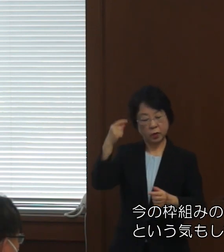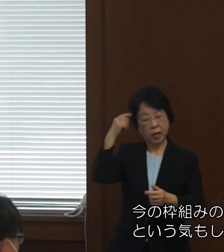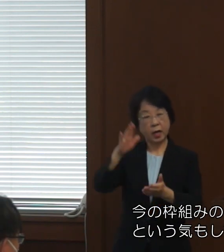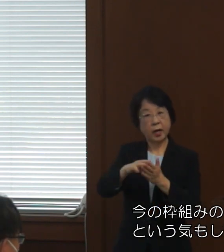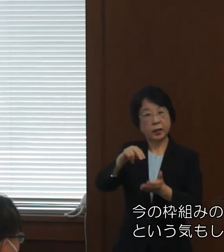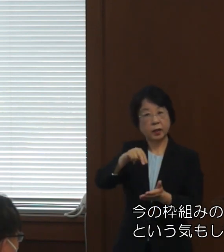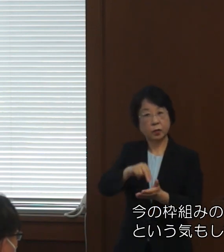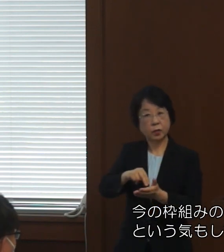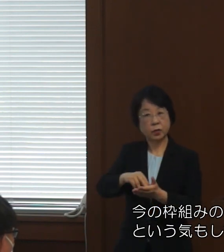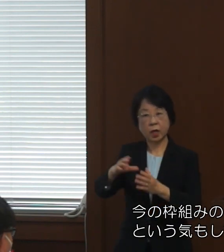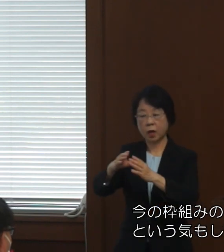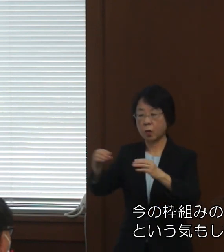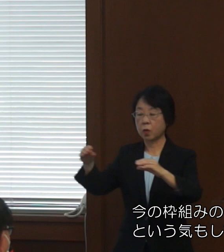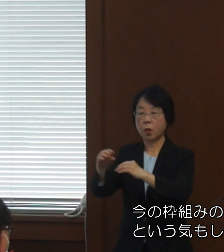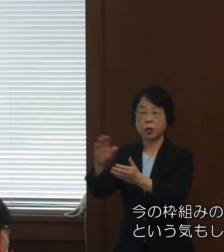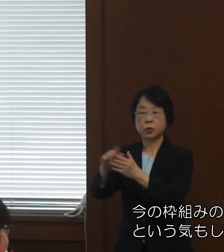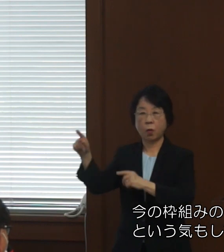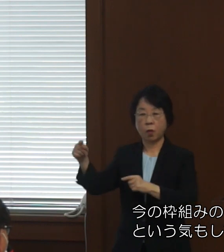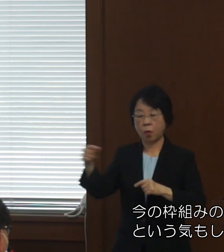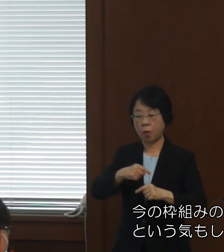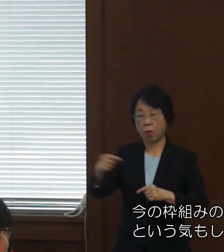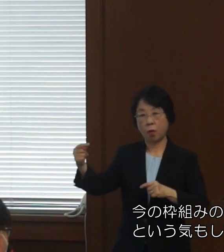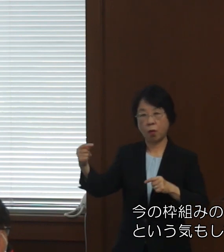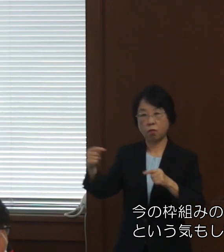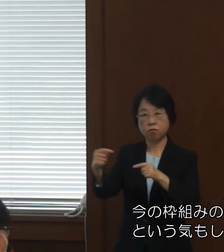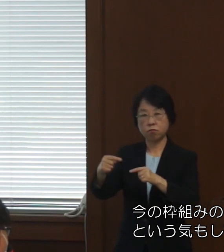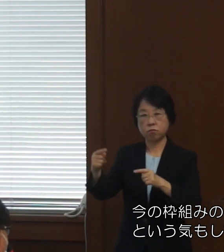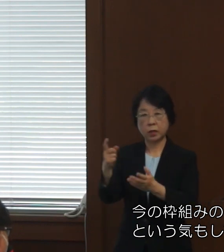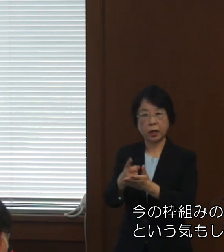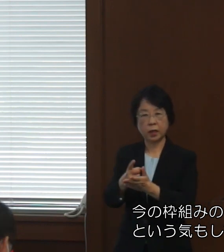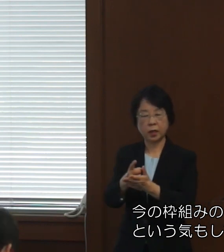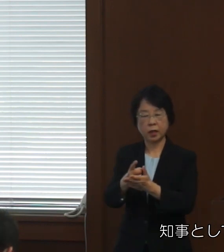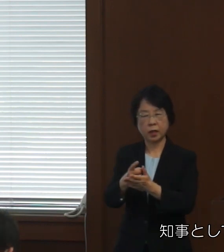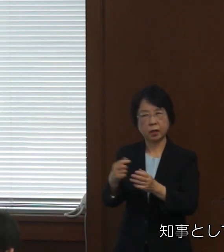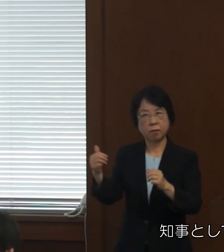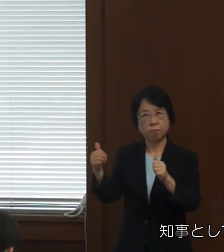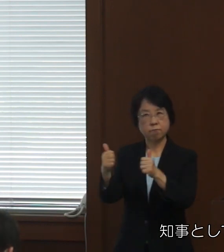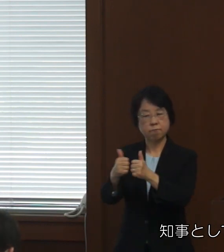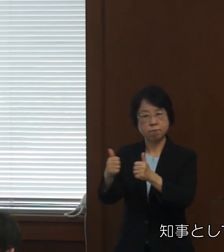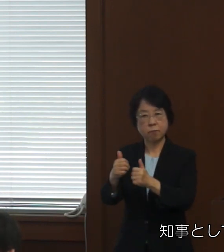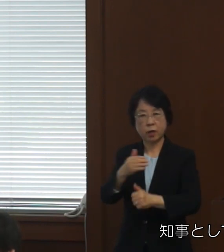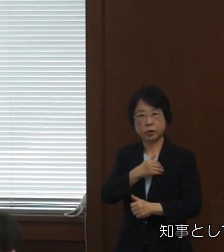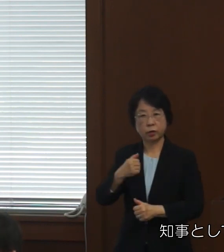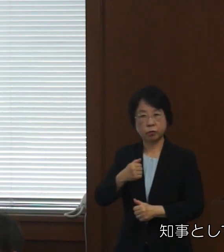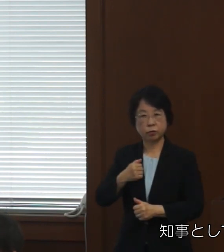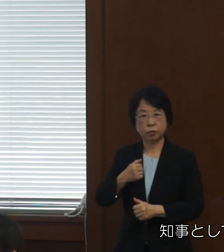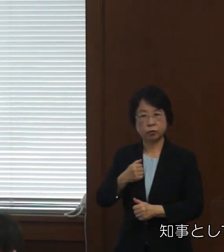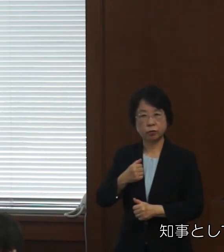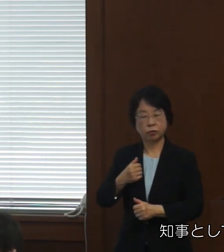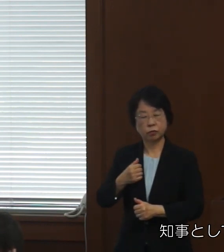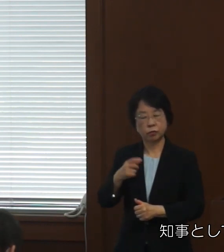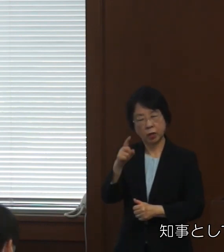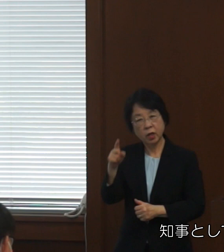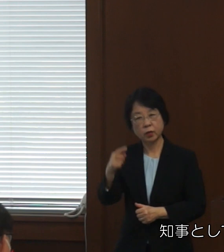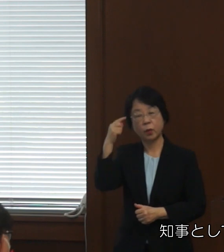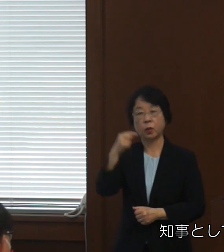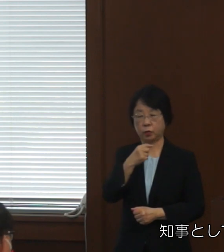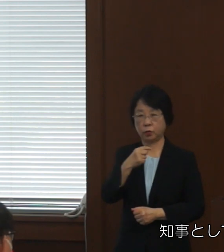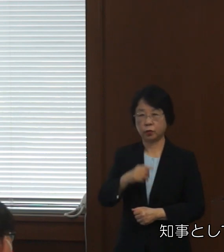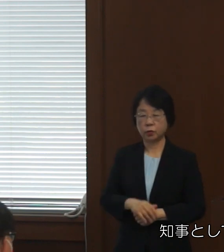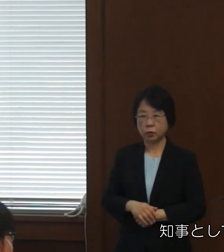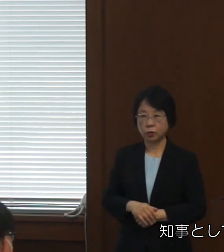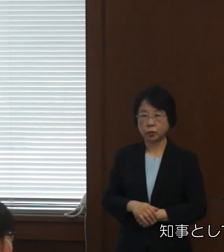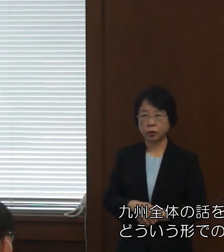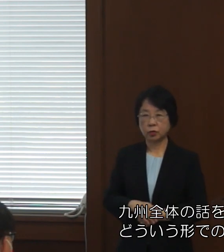の今の枠組みの中で話せる話なのかなっていう気もしていて知事としてはどういう形で